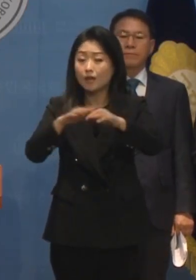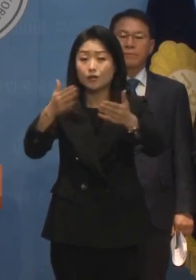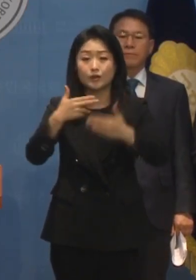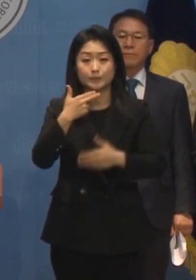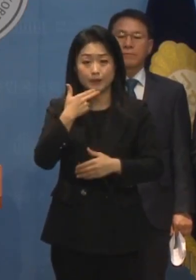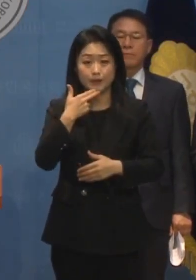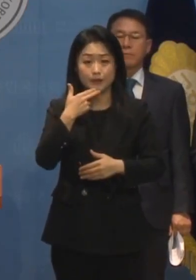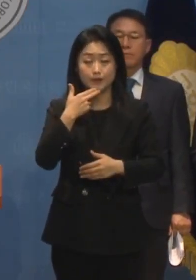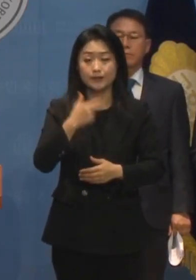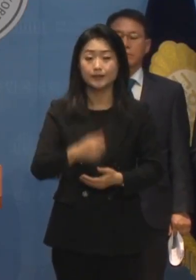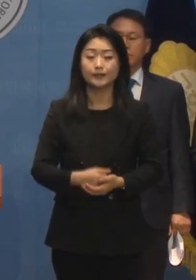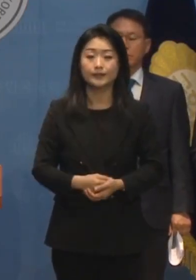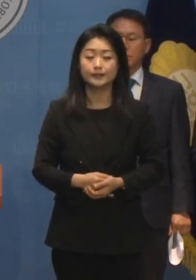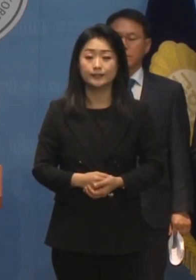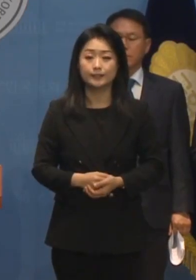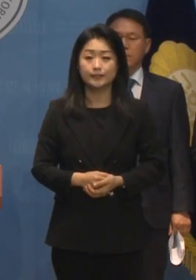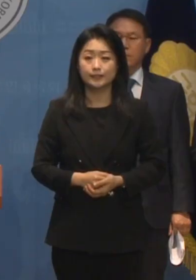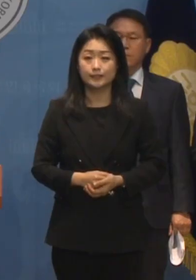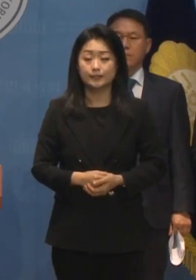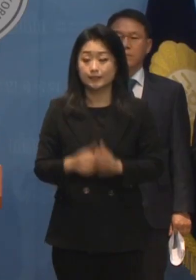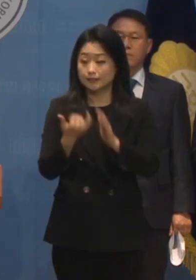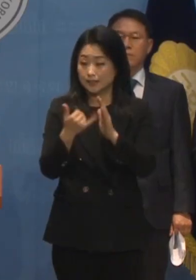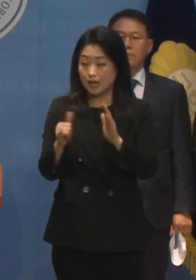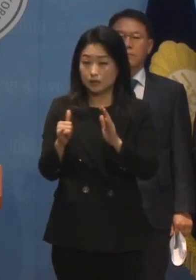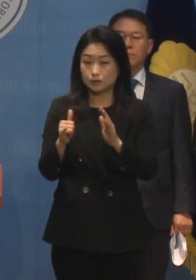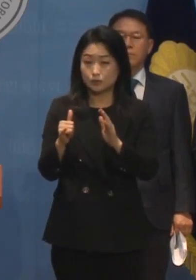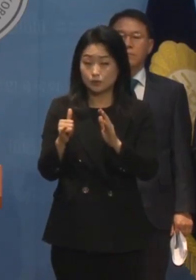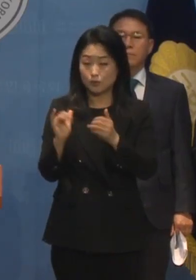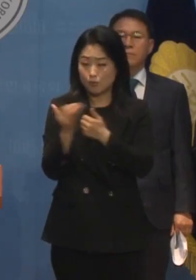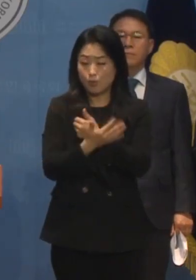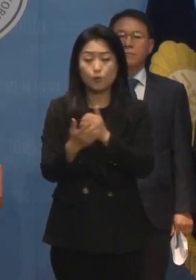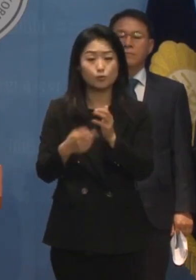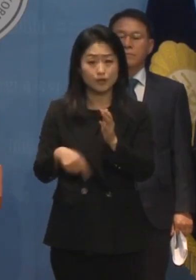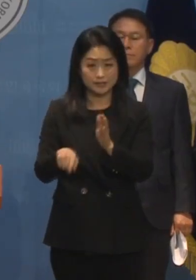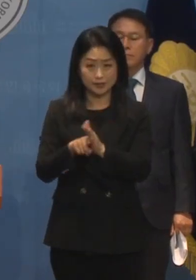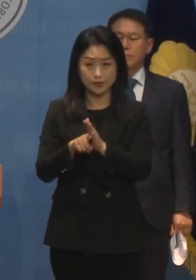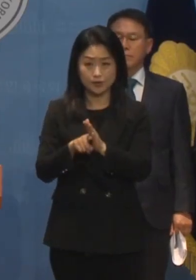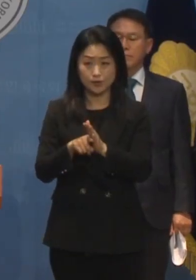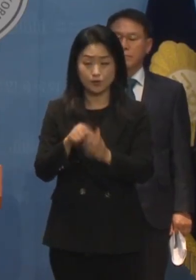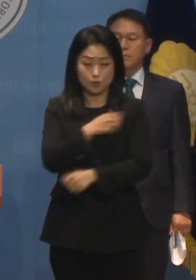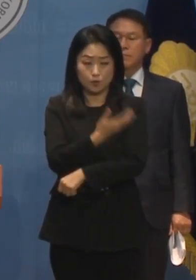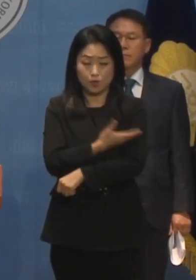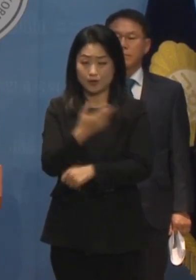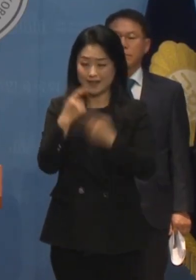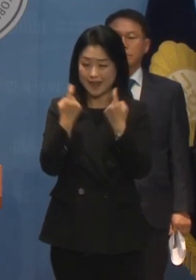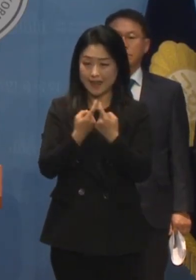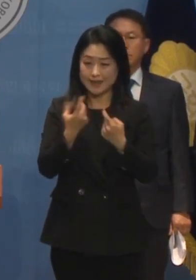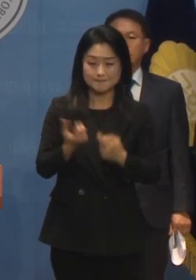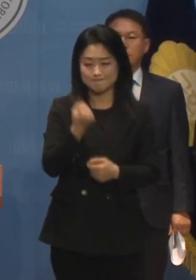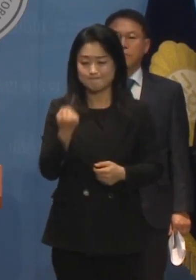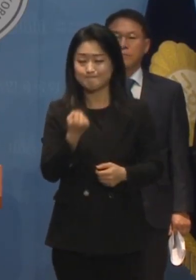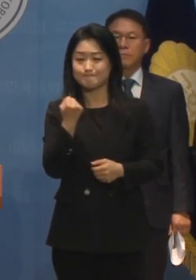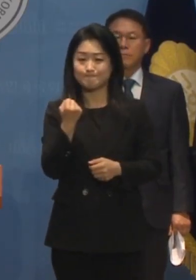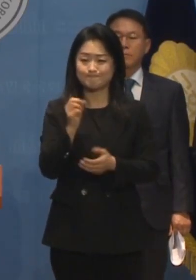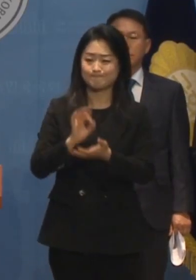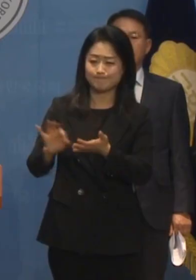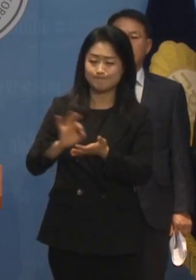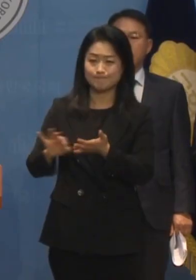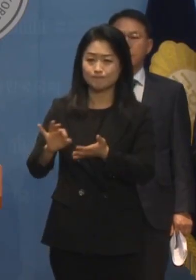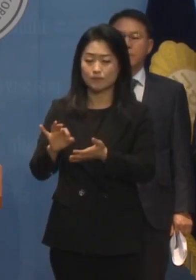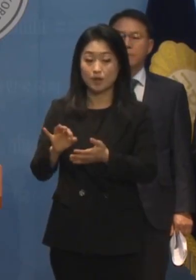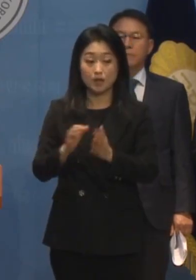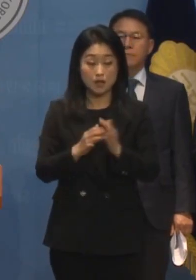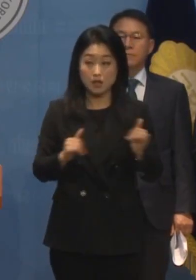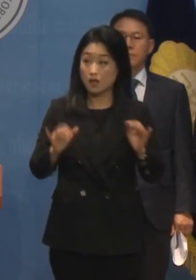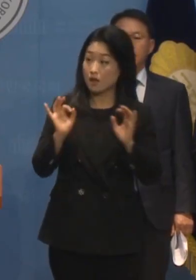않고 있습니다. 가족의 방탄을 위해 권력을 사유하는 행태는 국민 모두를